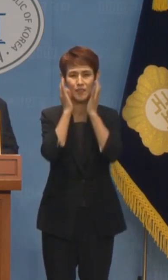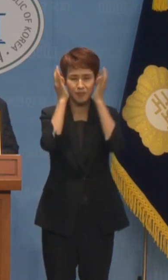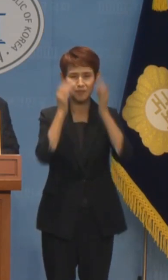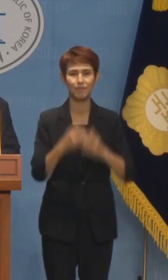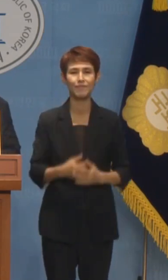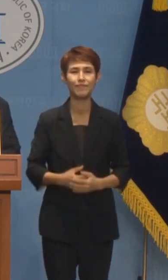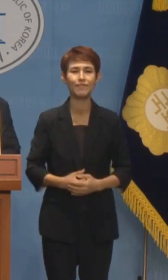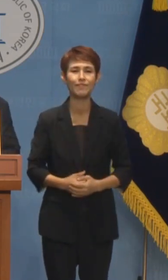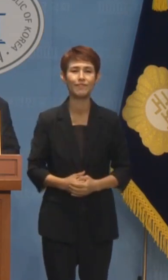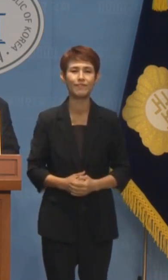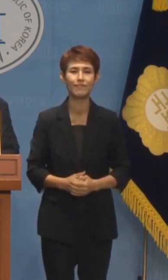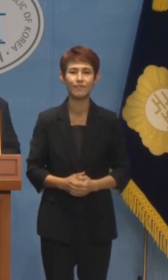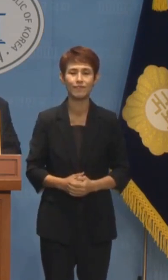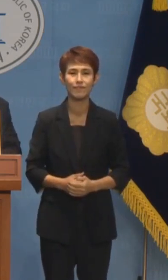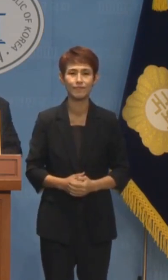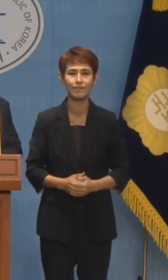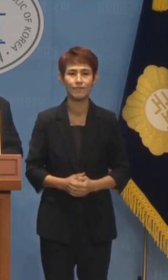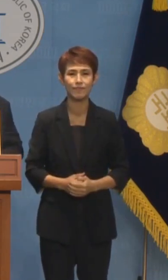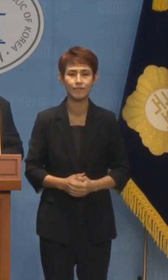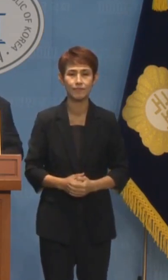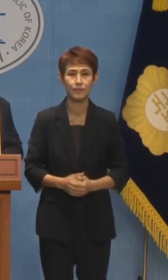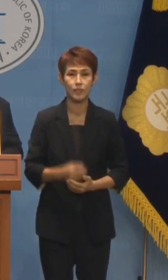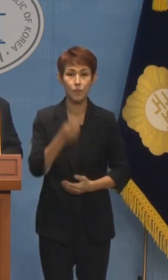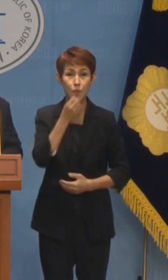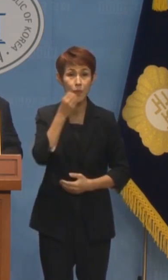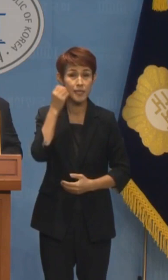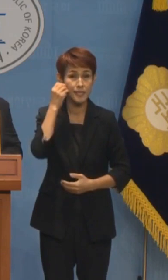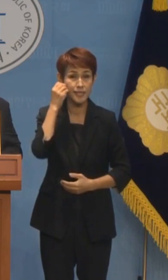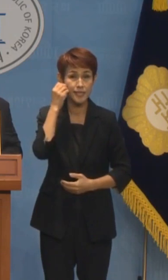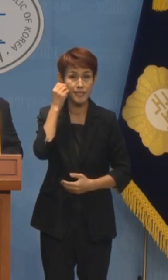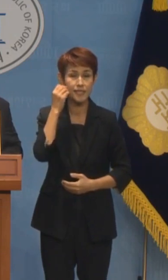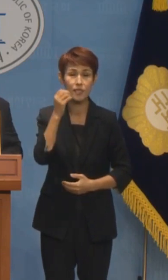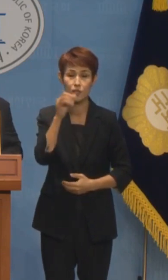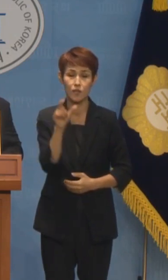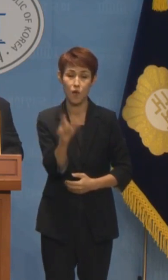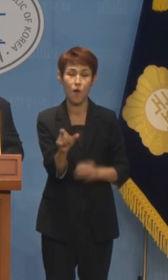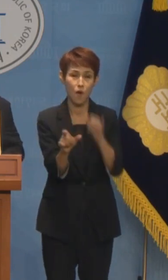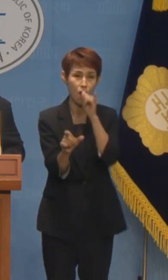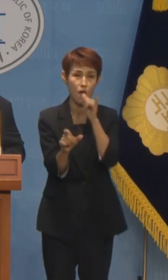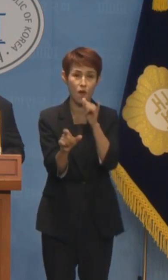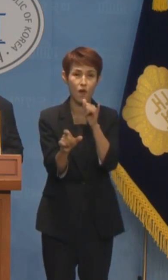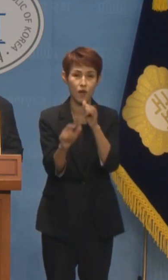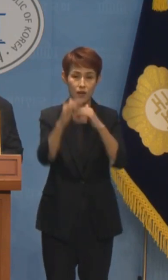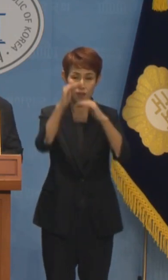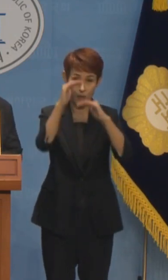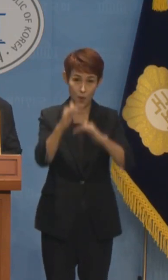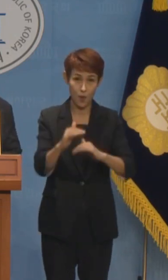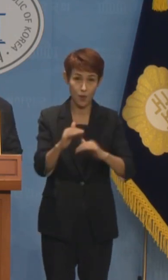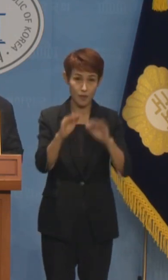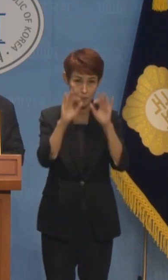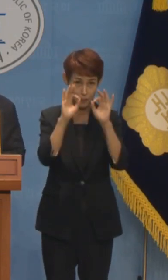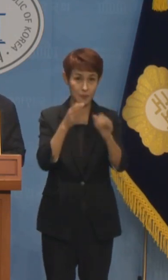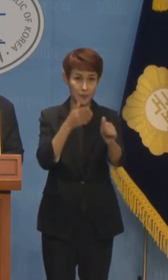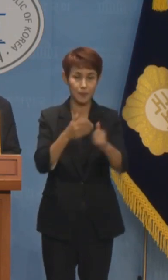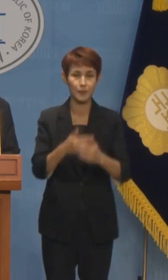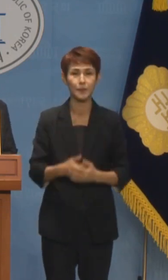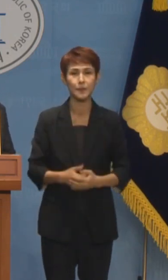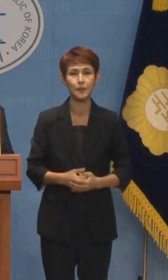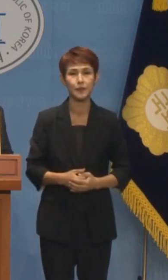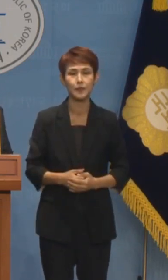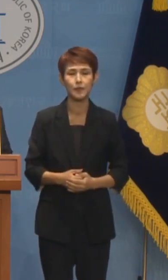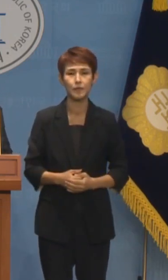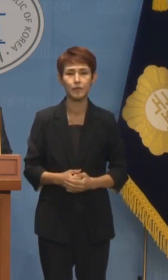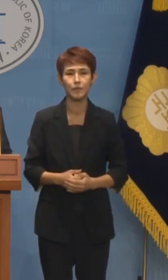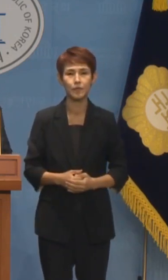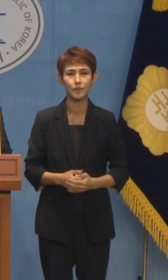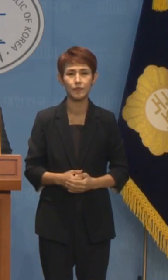관해서 국 은 지금 홈페이지 국회 홈페이지에 올라와 있습니다 그래서 그 내용을 자세하게 좀 보시면 되겠고요이